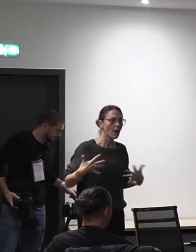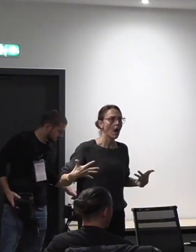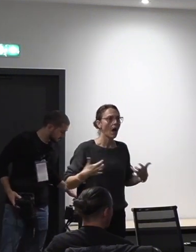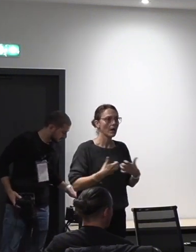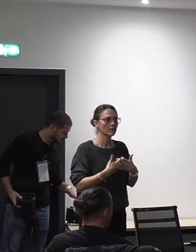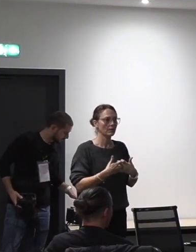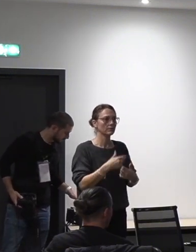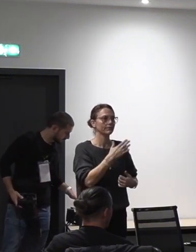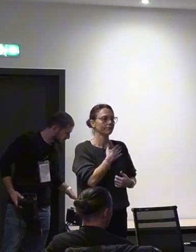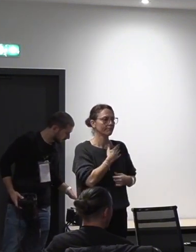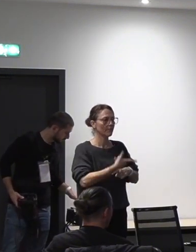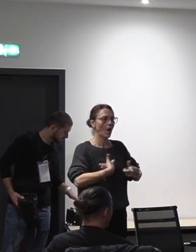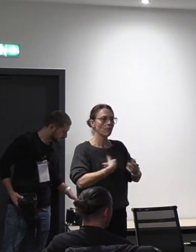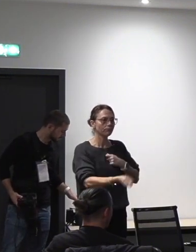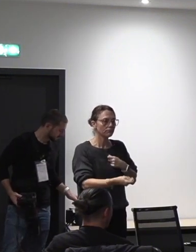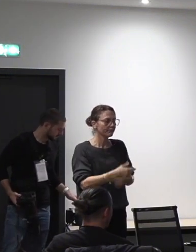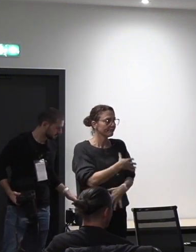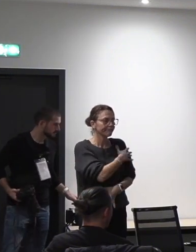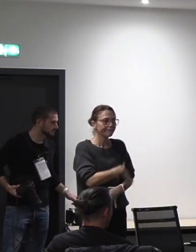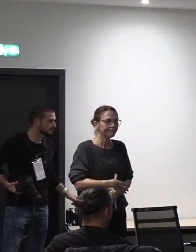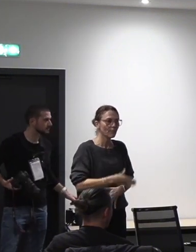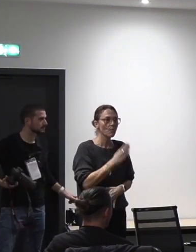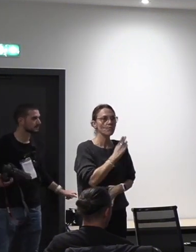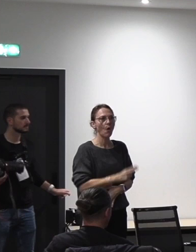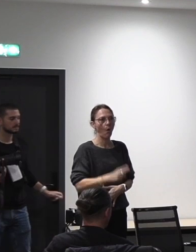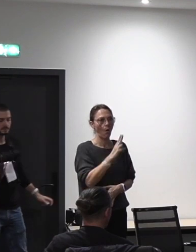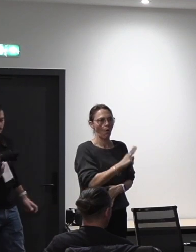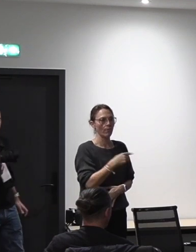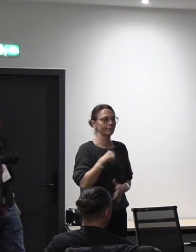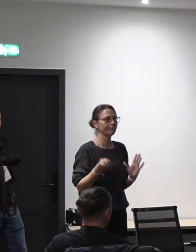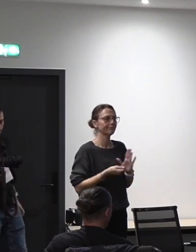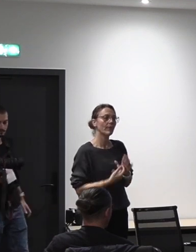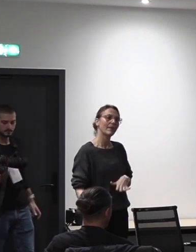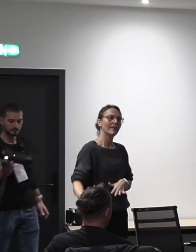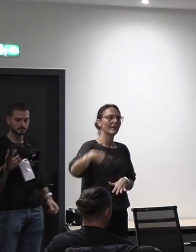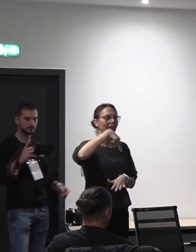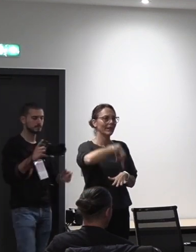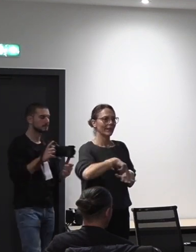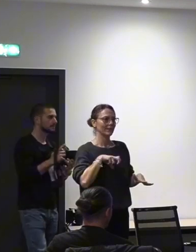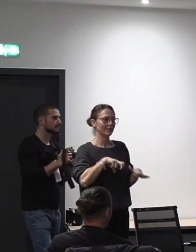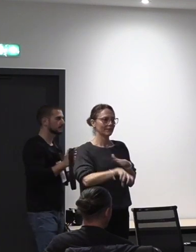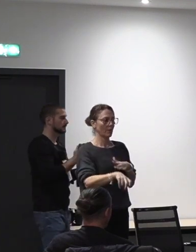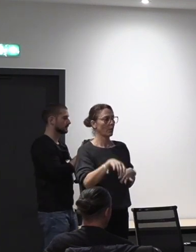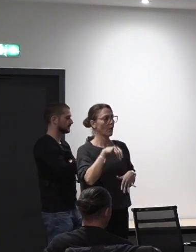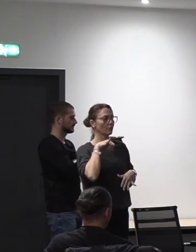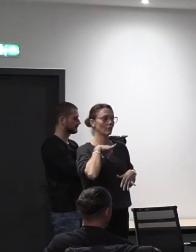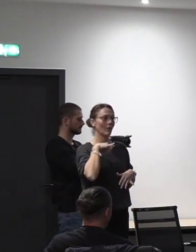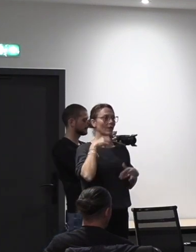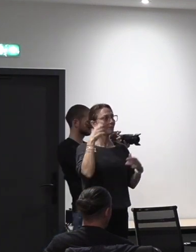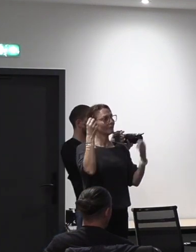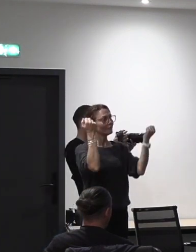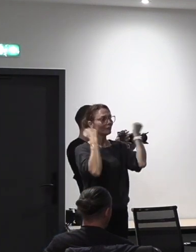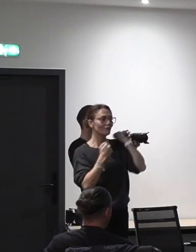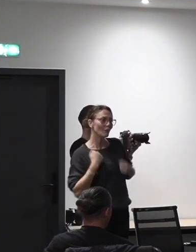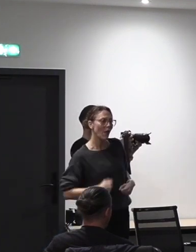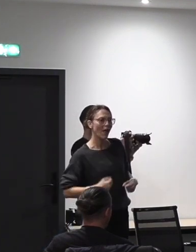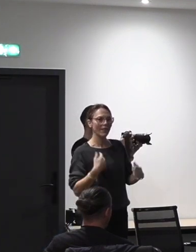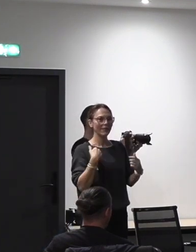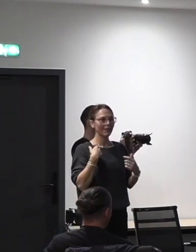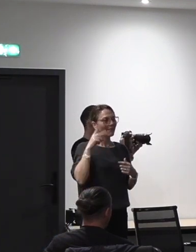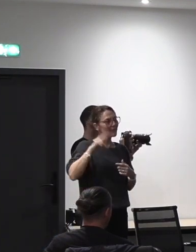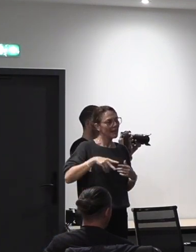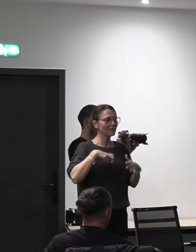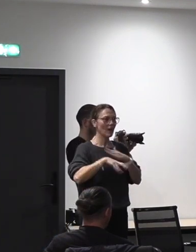que le bras gauche ne marchait plus. Donc quand j'ai pu me lever et faire ma toilette dans l'hôpital où j'étais VIP, chochoté,